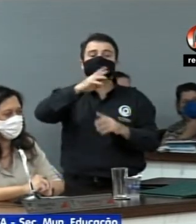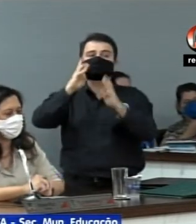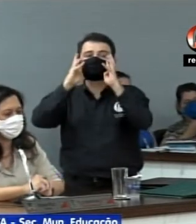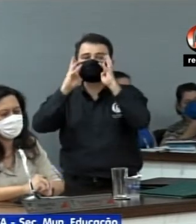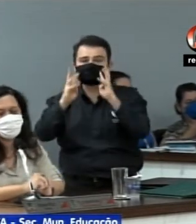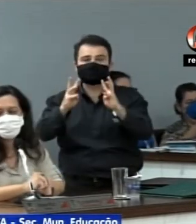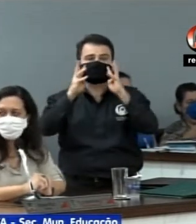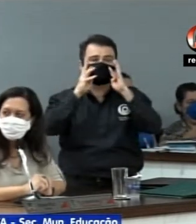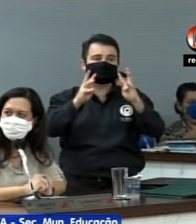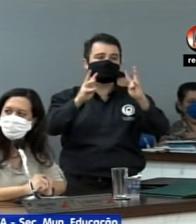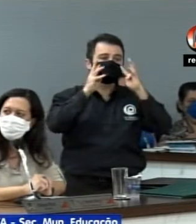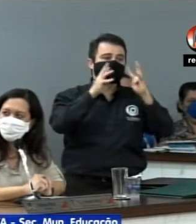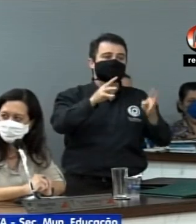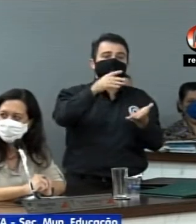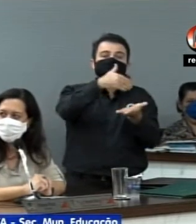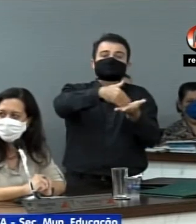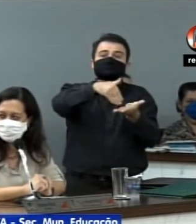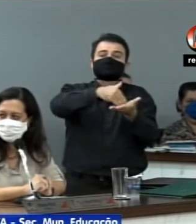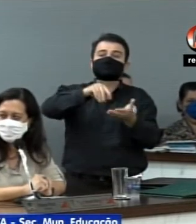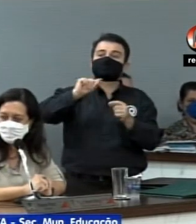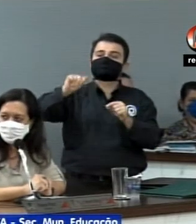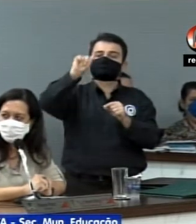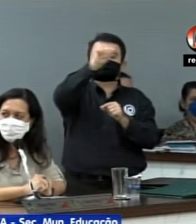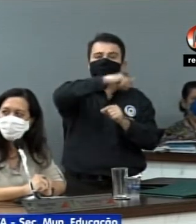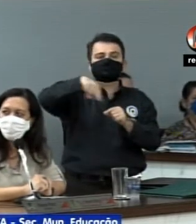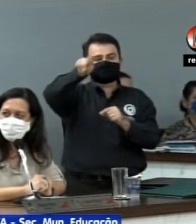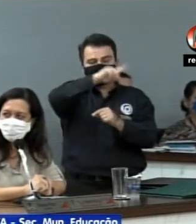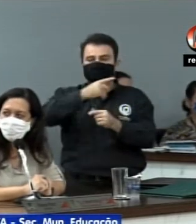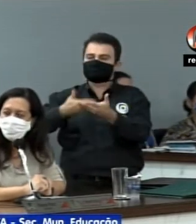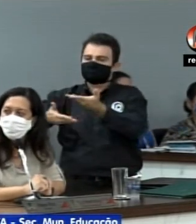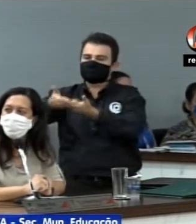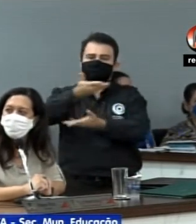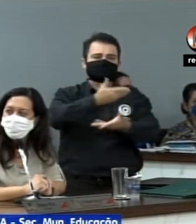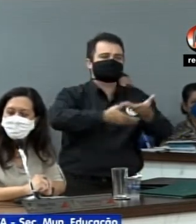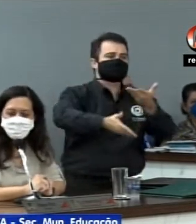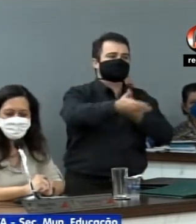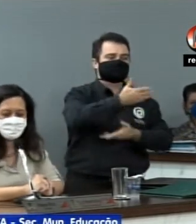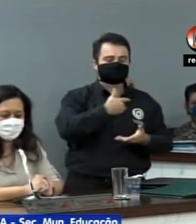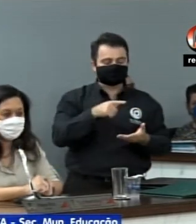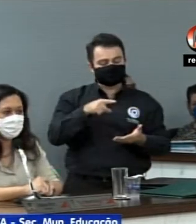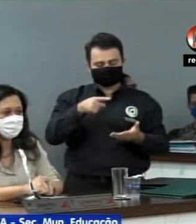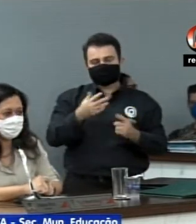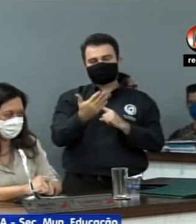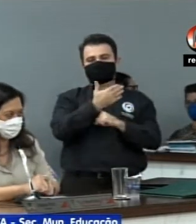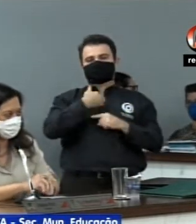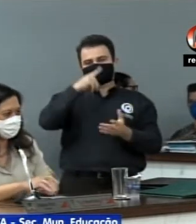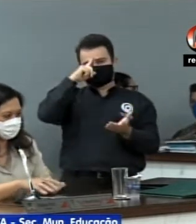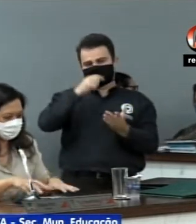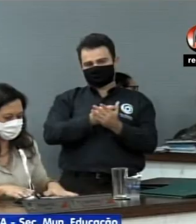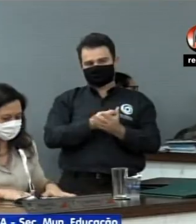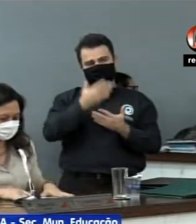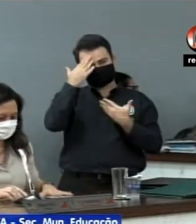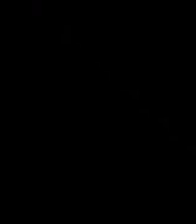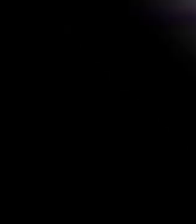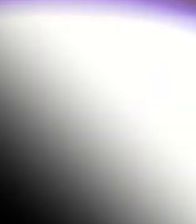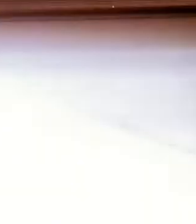outras secretarias que nos indicaram esse percurso como o melhor. Obrigada pela oportunidade.